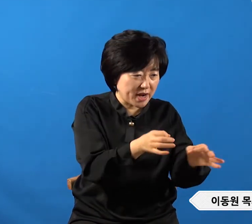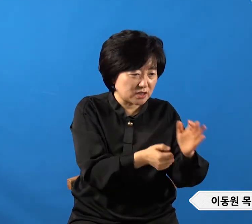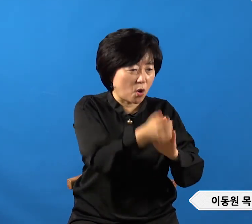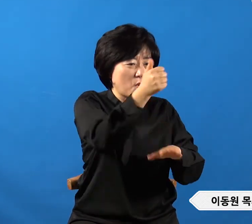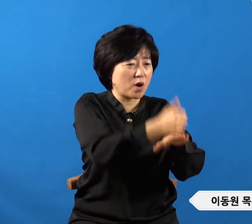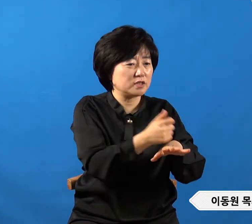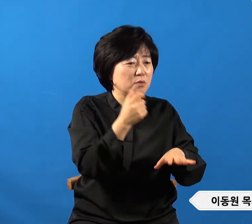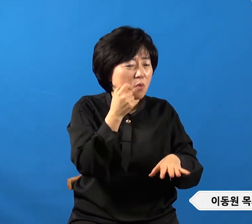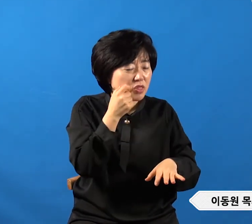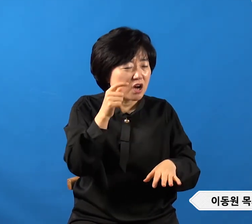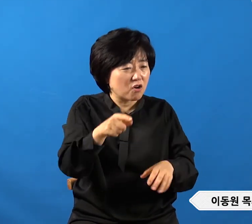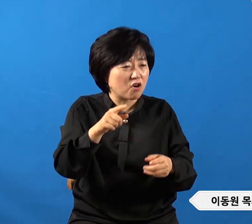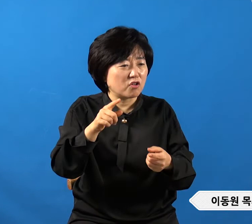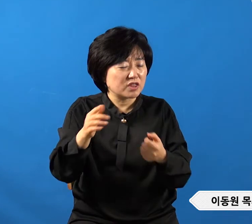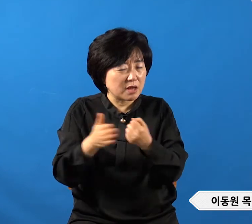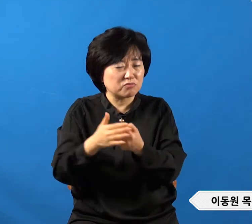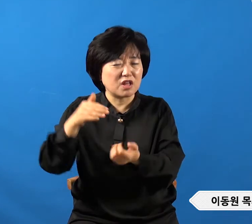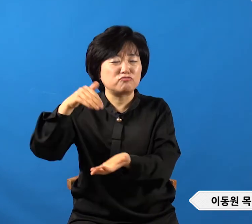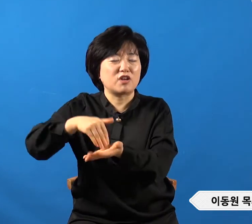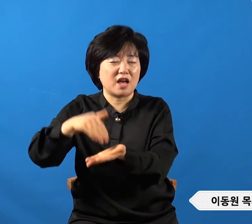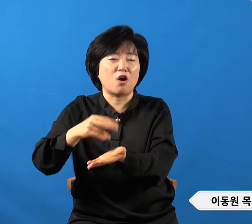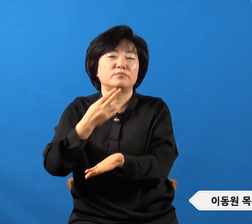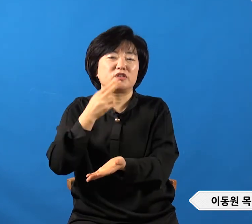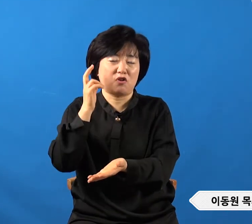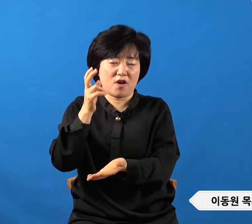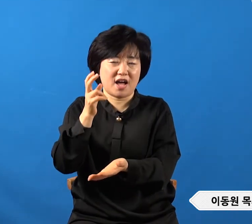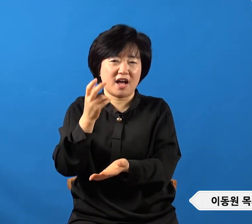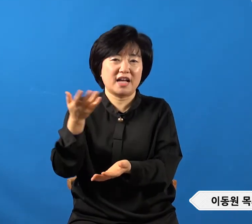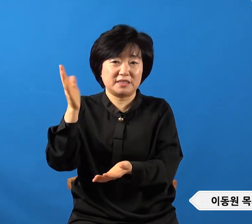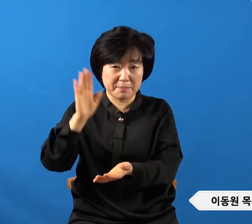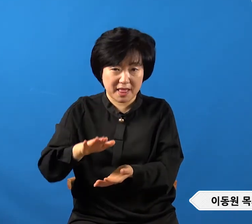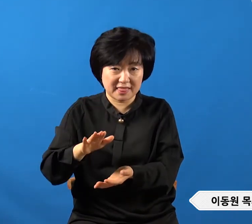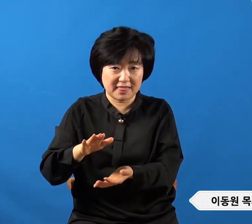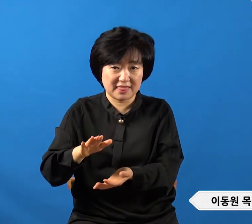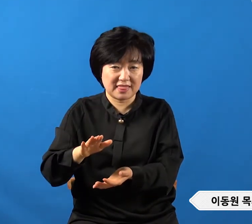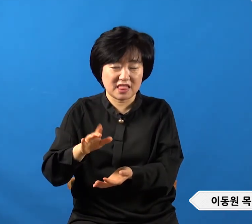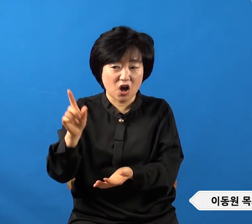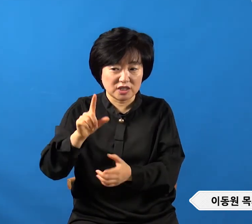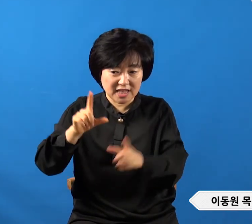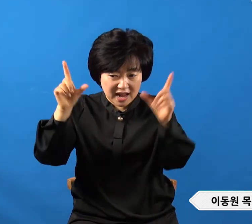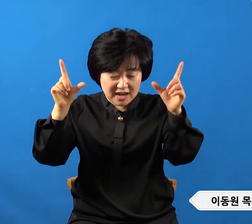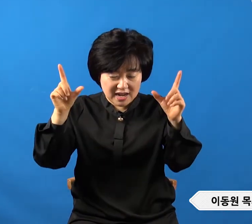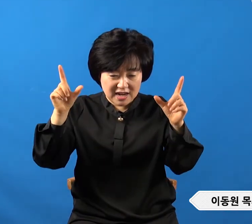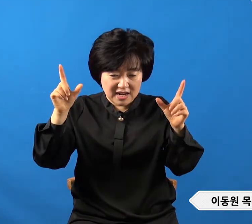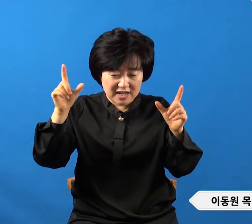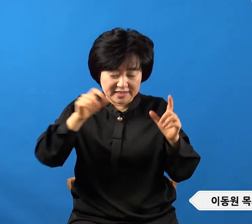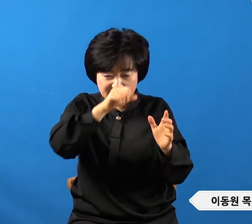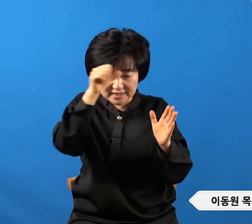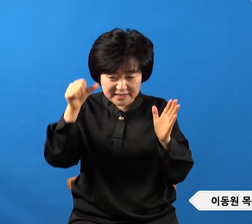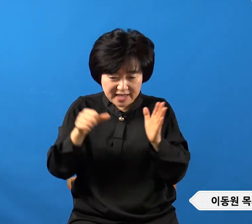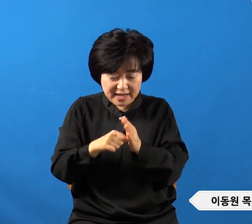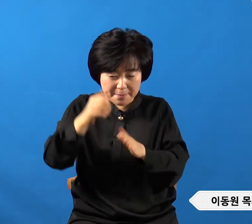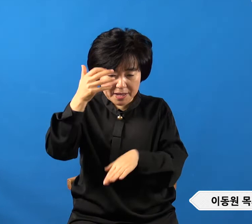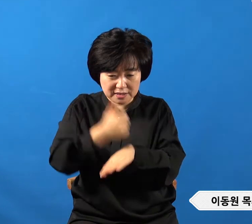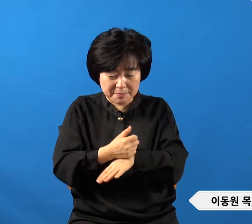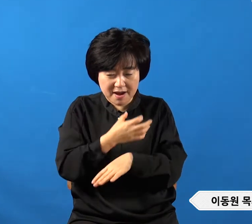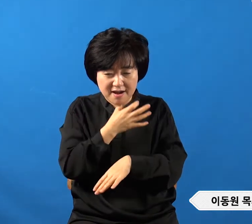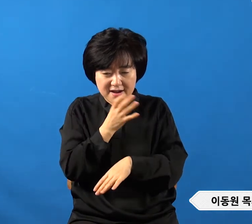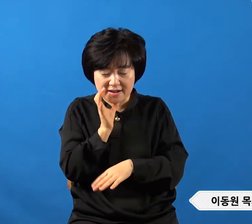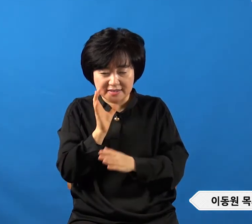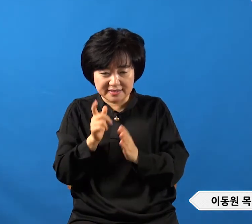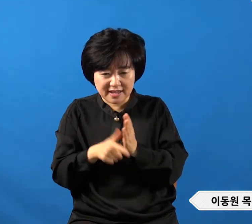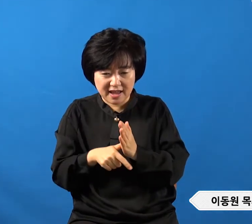것을 인해서도 후회하지 않을 것입니다. 그러나 당신은 어느 날 내 인생의 끝머리, 당신들의 인생의